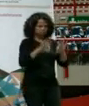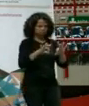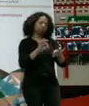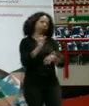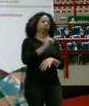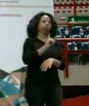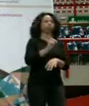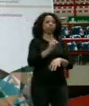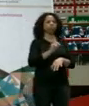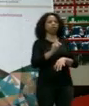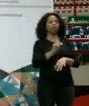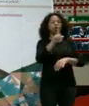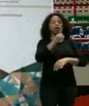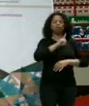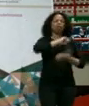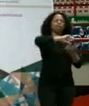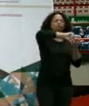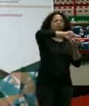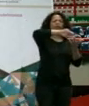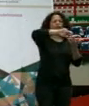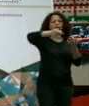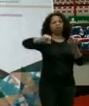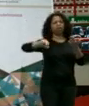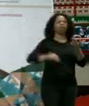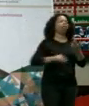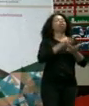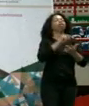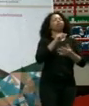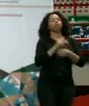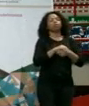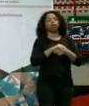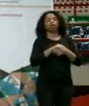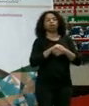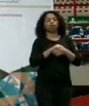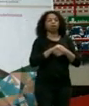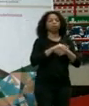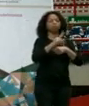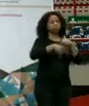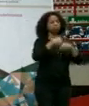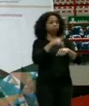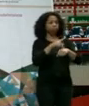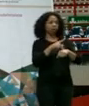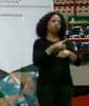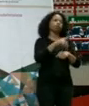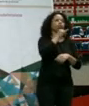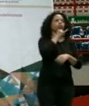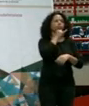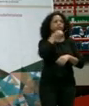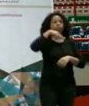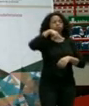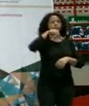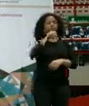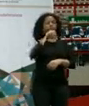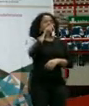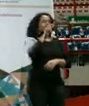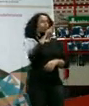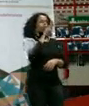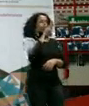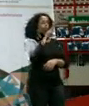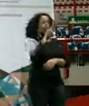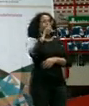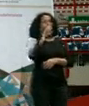países acabaram rompendo o bloqueio continental. Você pega, por exemplo, aqueles países ali da Noruega, Suécia,